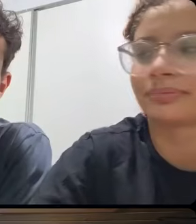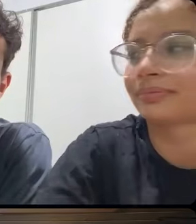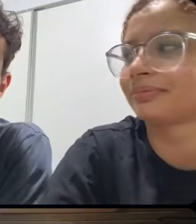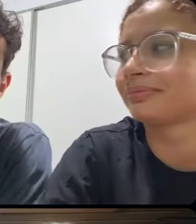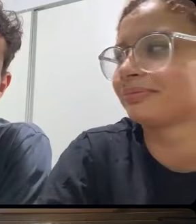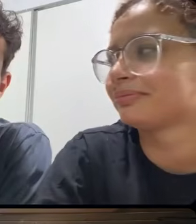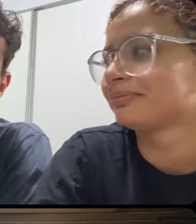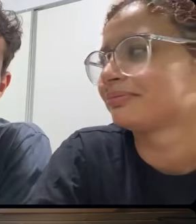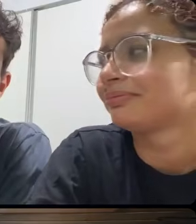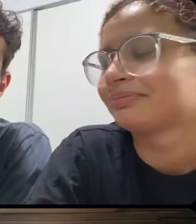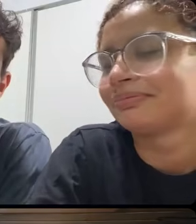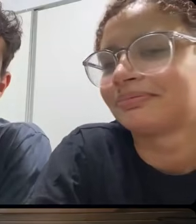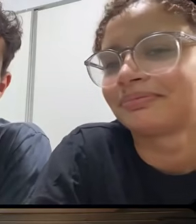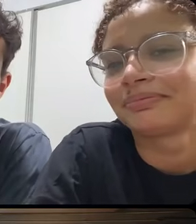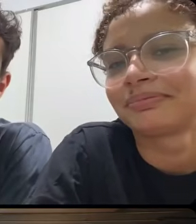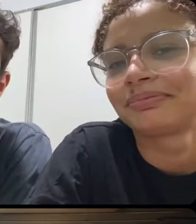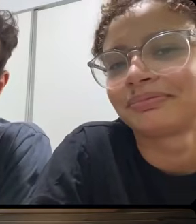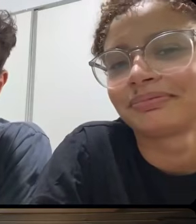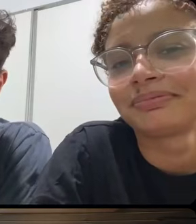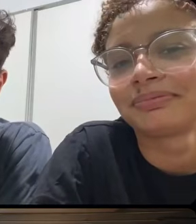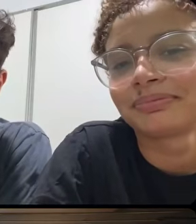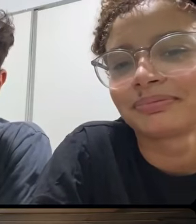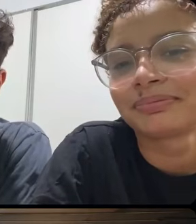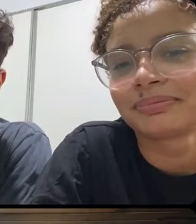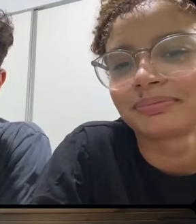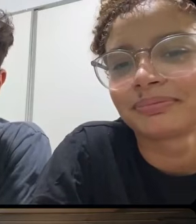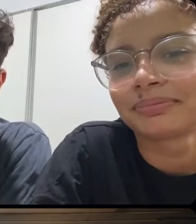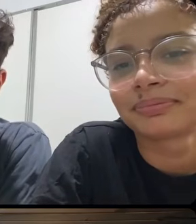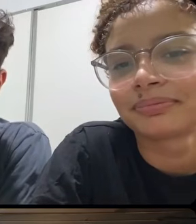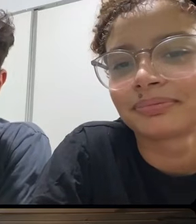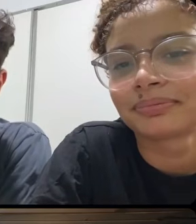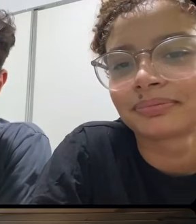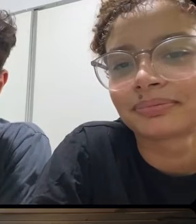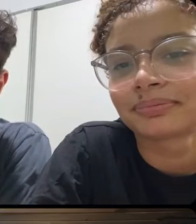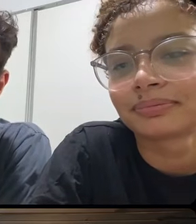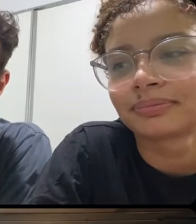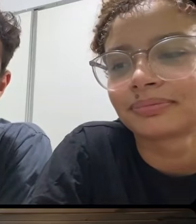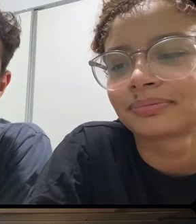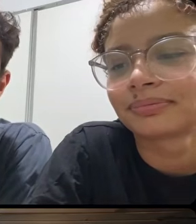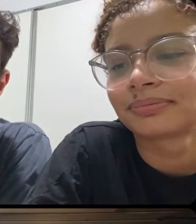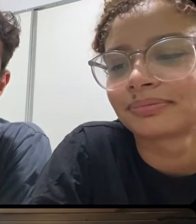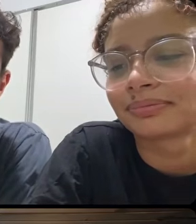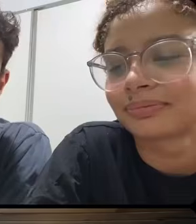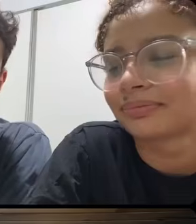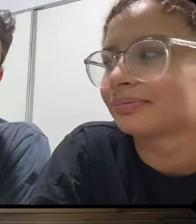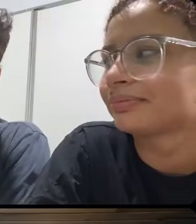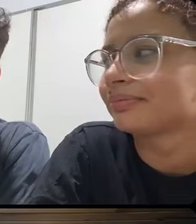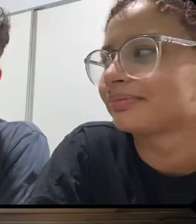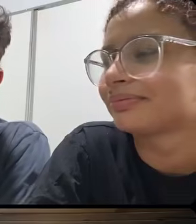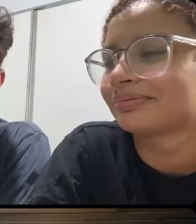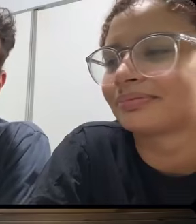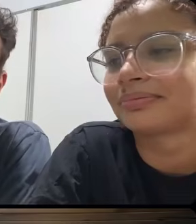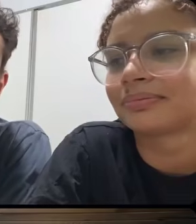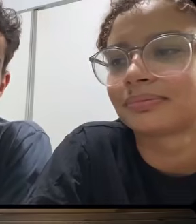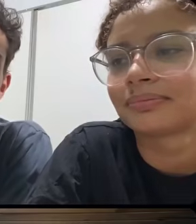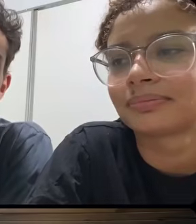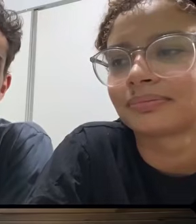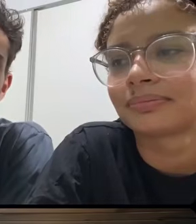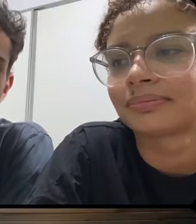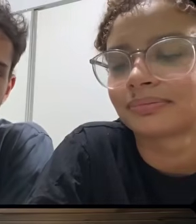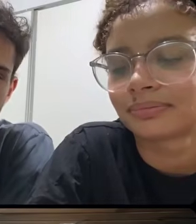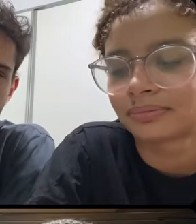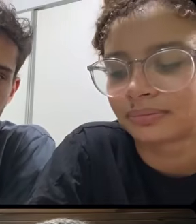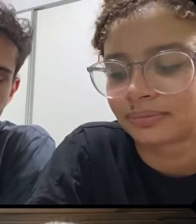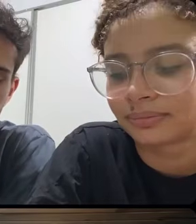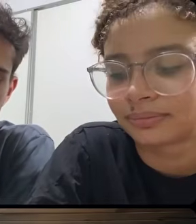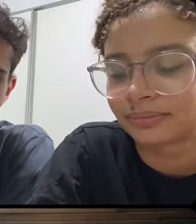né? Porque quando vocês estão aqui, eu não digo que vai ser toda a vida, né? Mas o tempo que vocês estiverem aqui, com certeza alguém vai aprender, vai